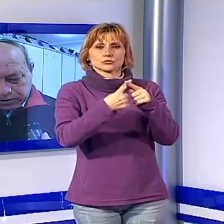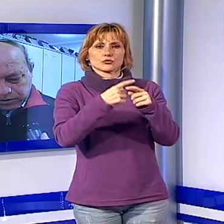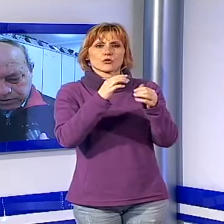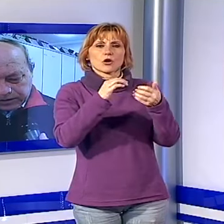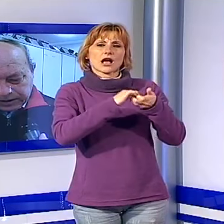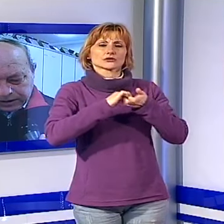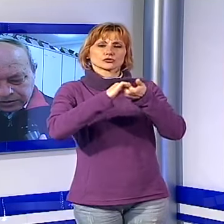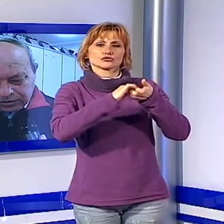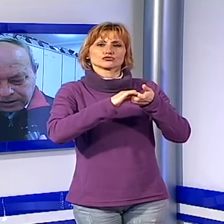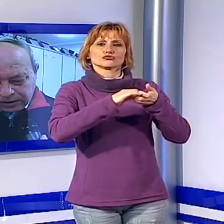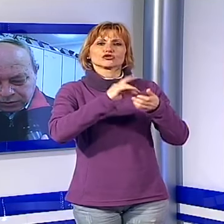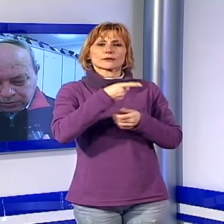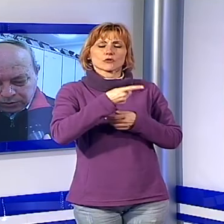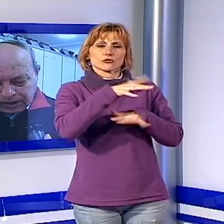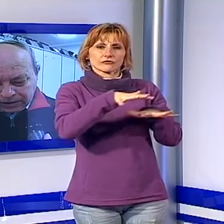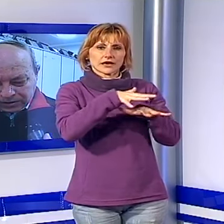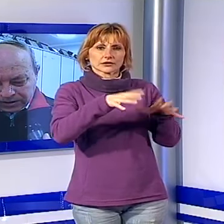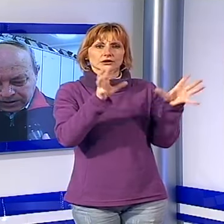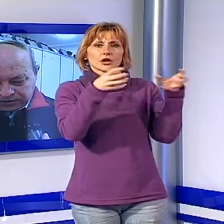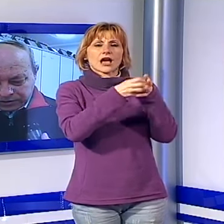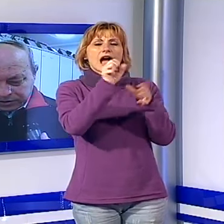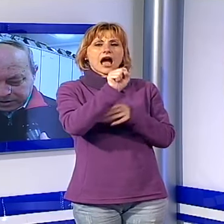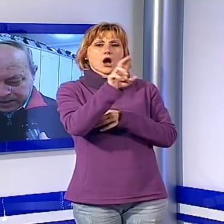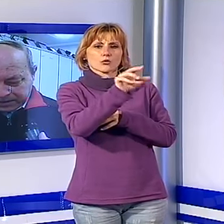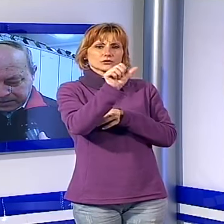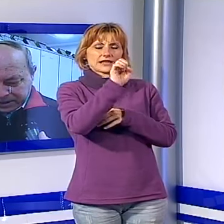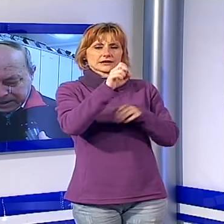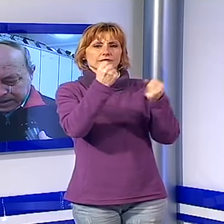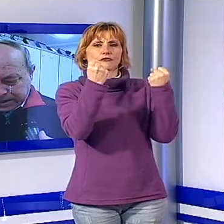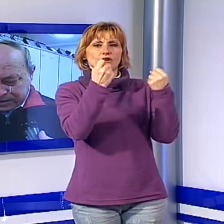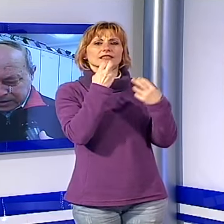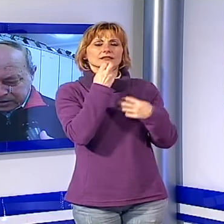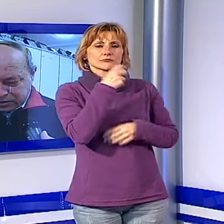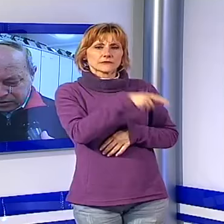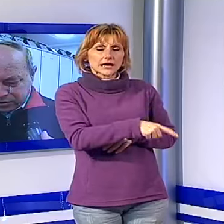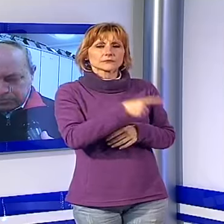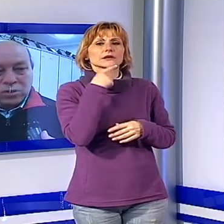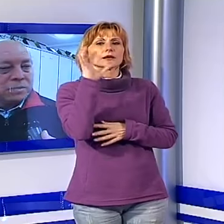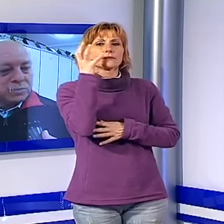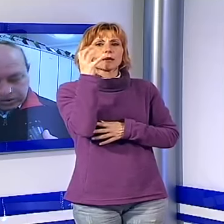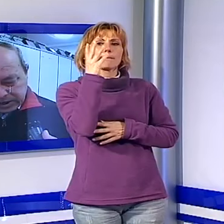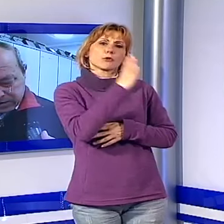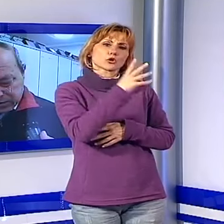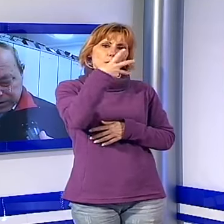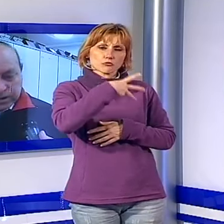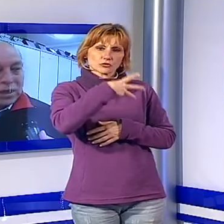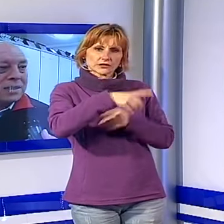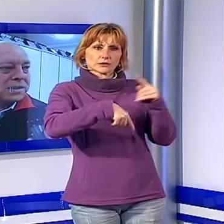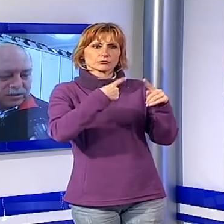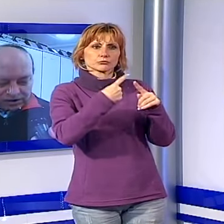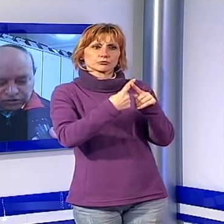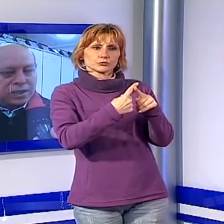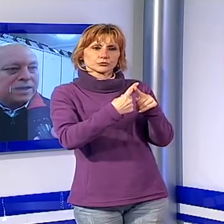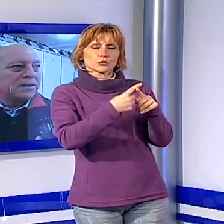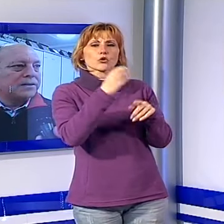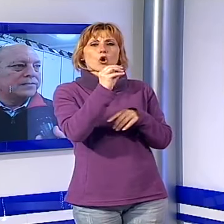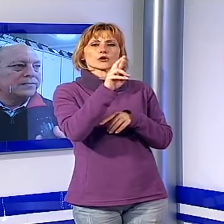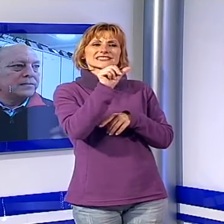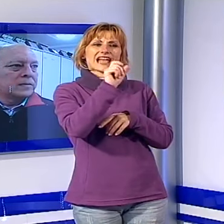Il Germoglio di Viareggio, al gruppo Hauser di Forte dei Marmi e alla Misericordia di Borgo Ammozzano e di